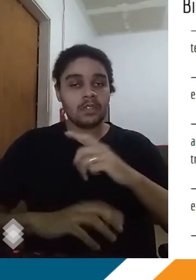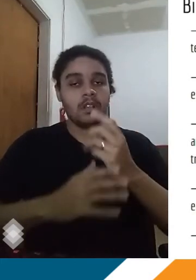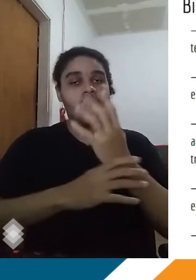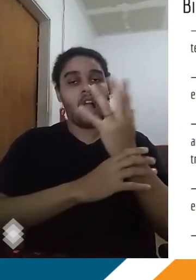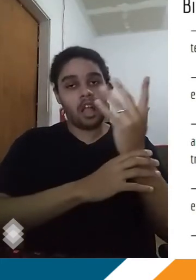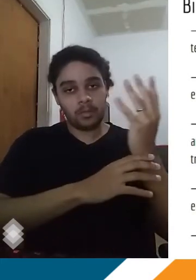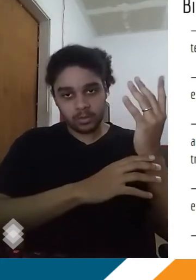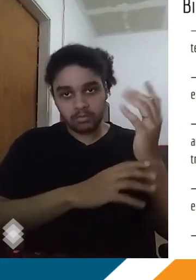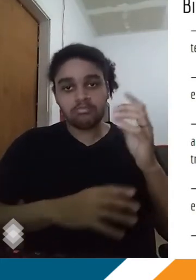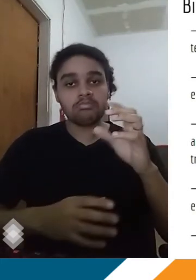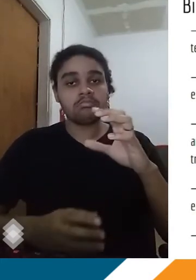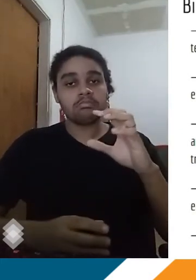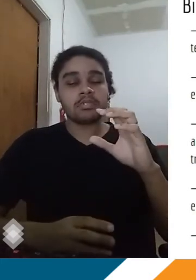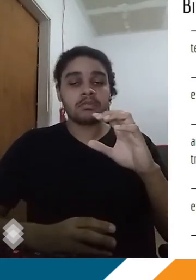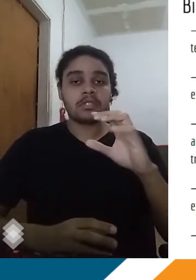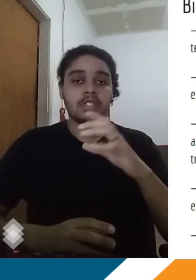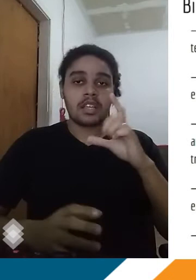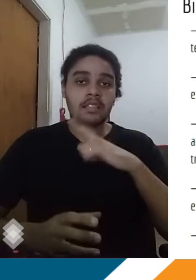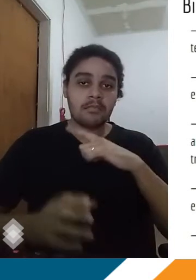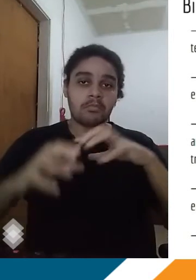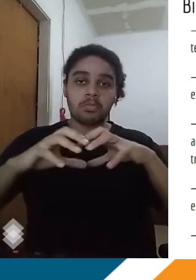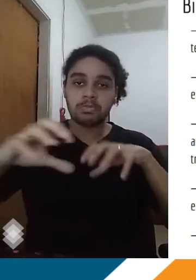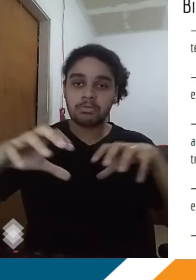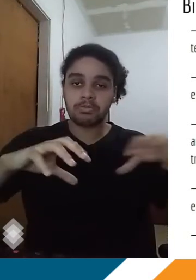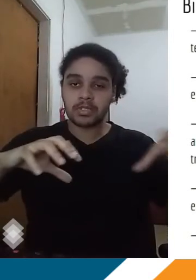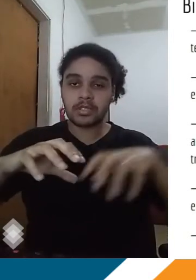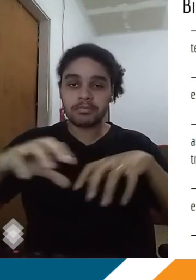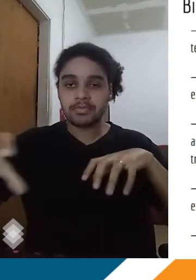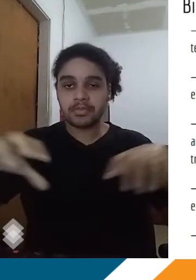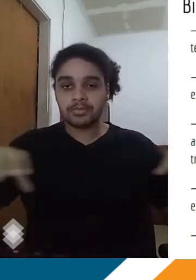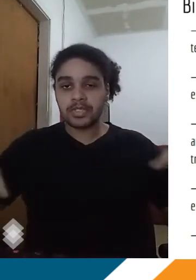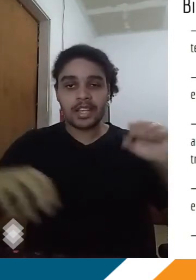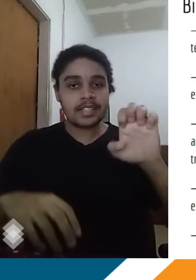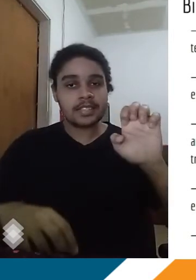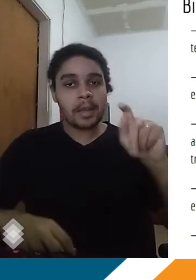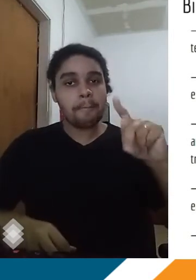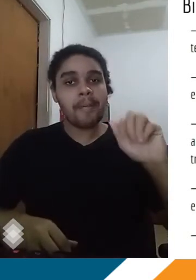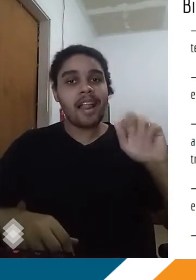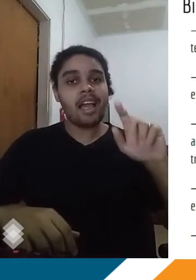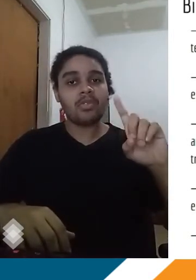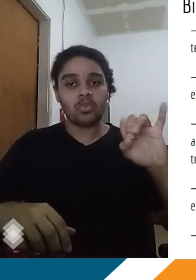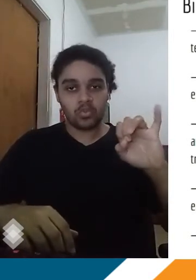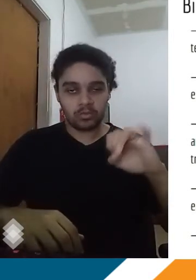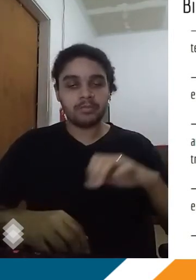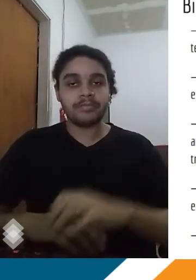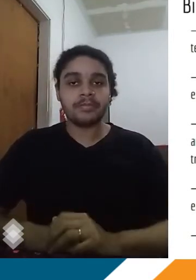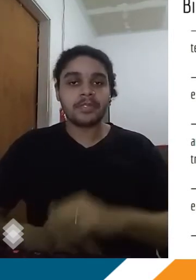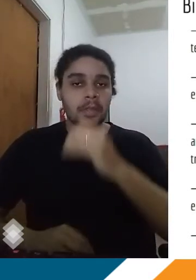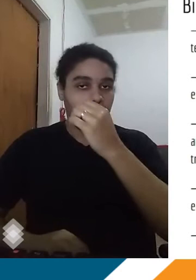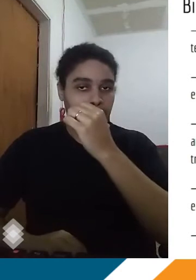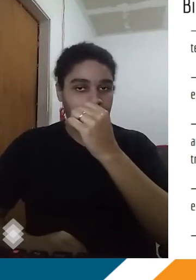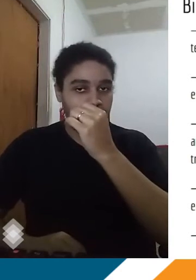médio porte, com indivíduos esparsos, ou seja, muito separados entre eles, com troncos retorcidos.